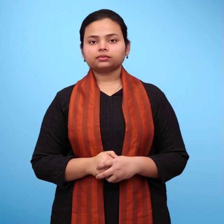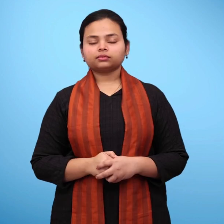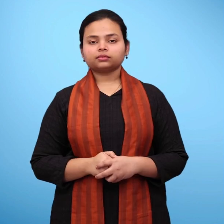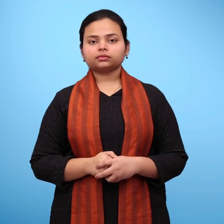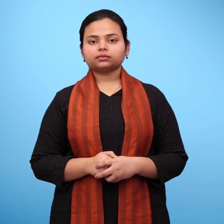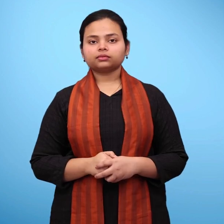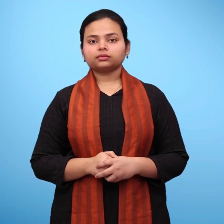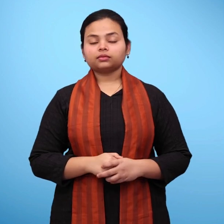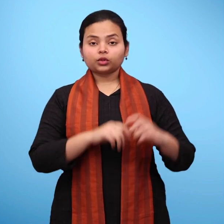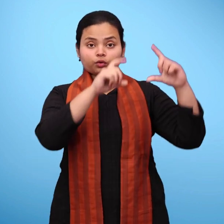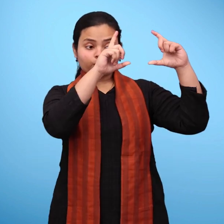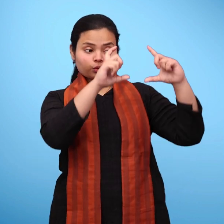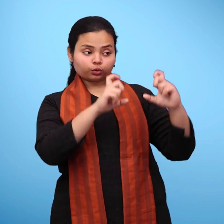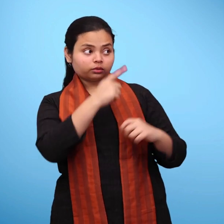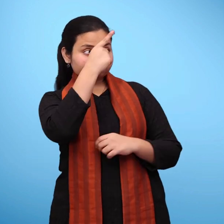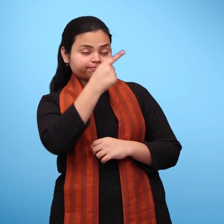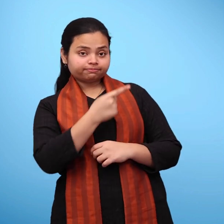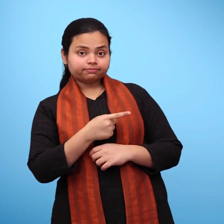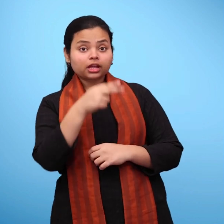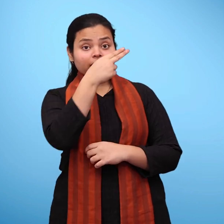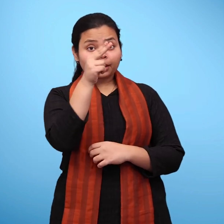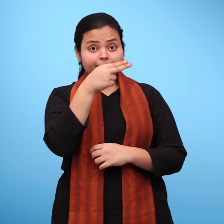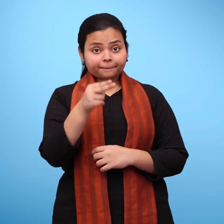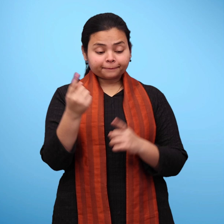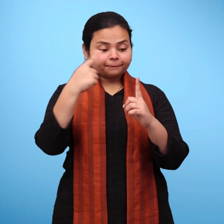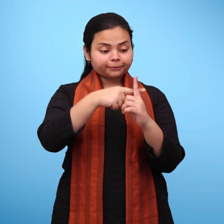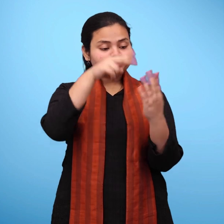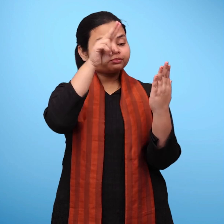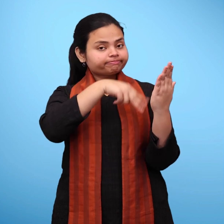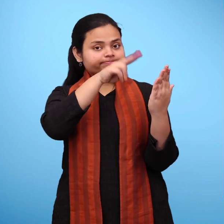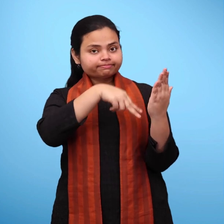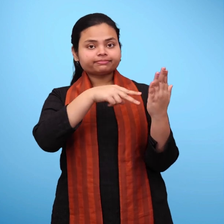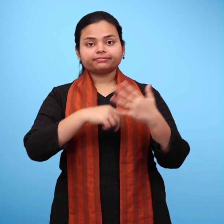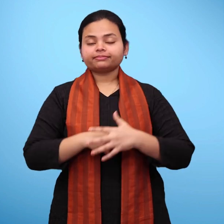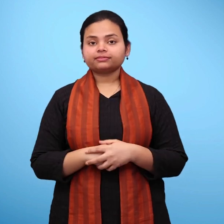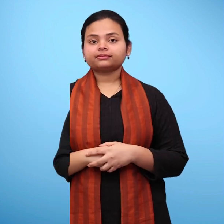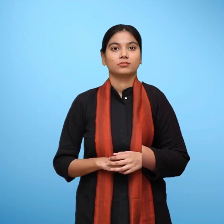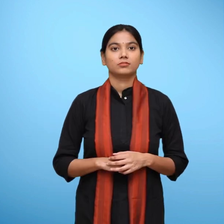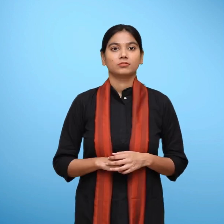मा नीचे दिए गए चित्रों के नाम बताइए और पढ़िए